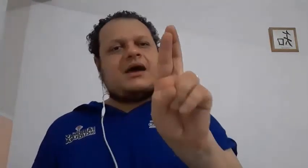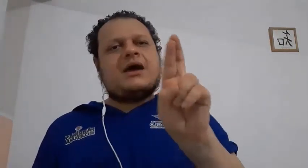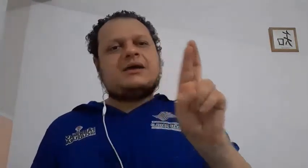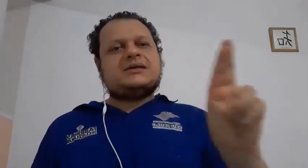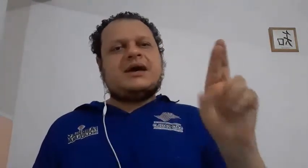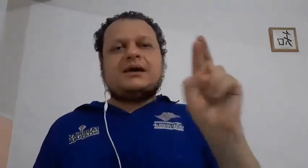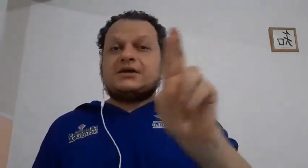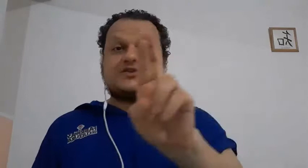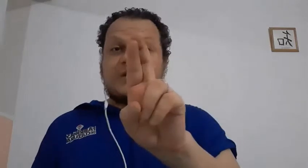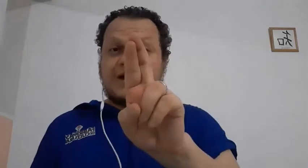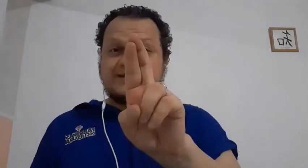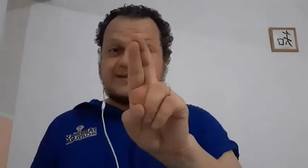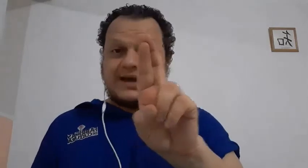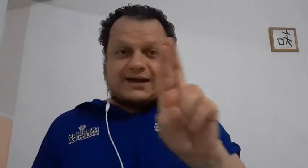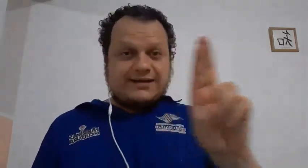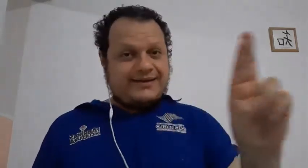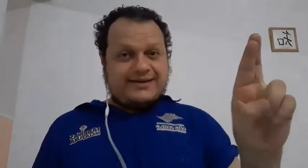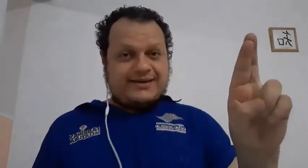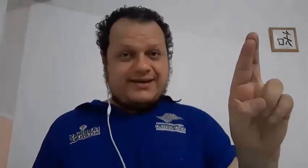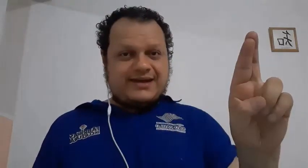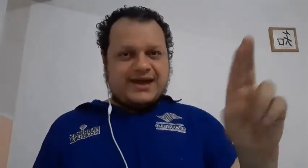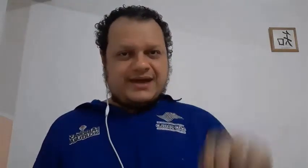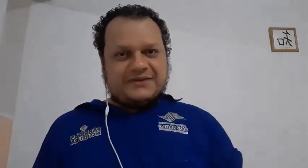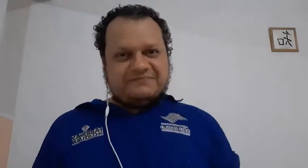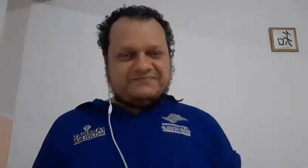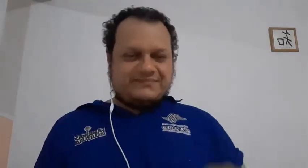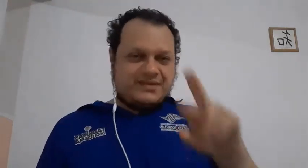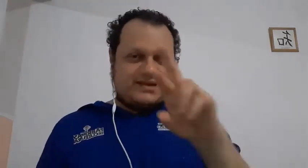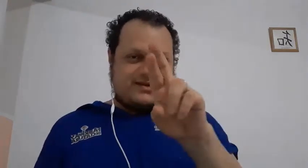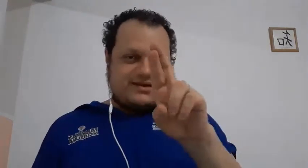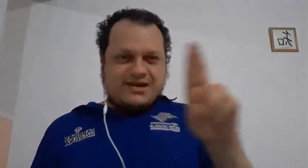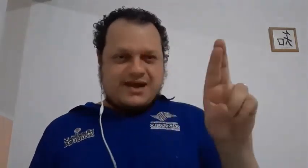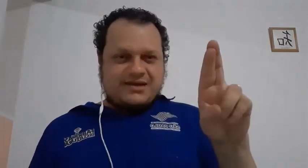R, R, é só arrastar. R, R. R, R.